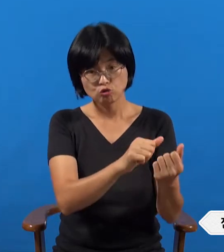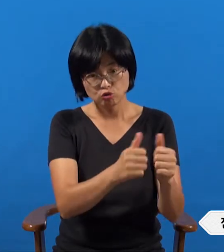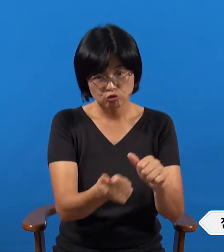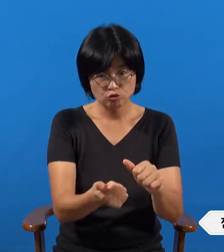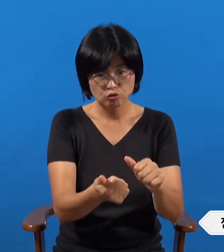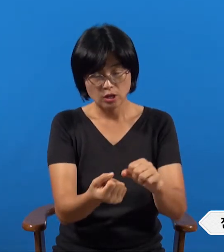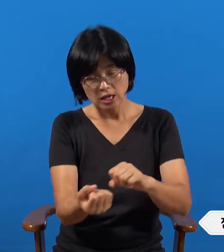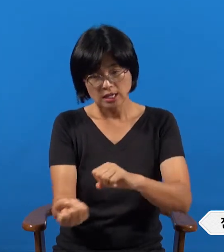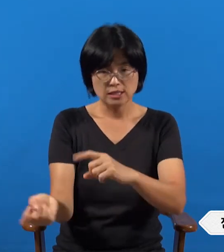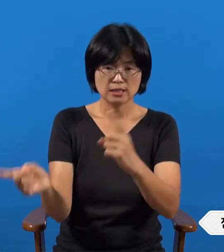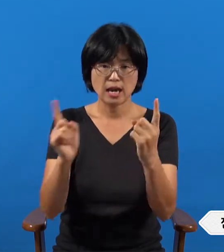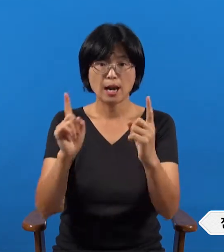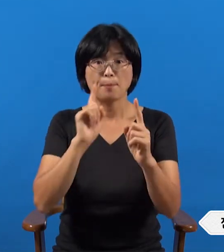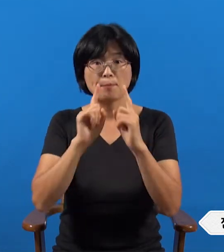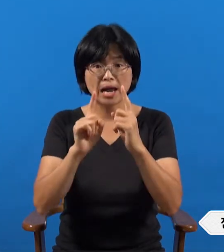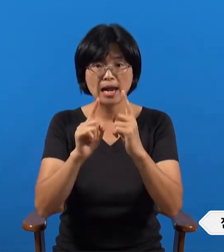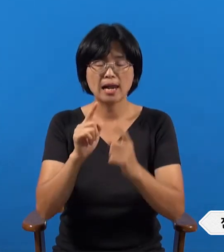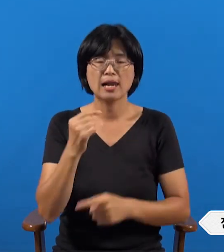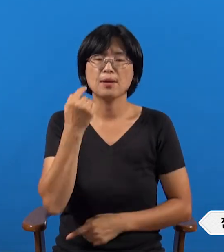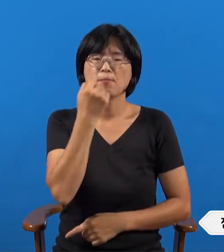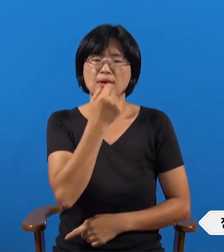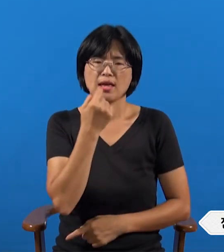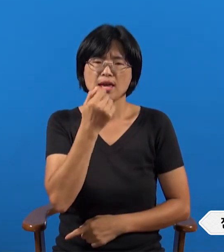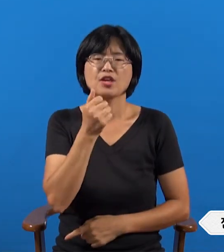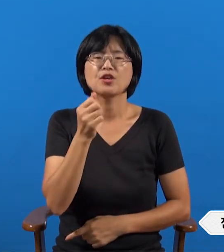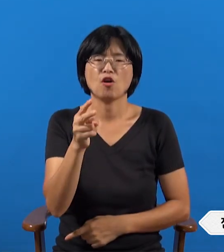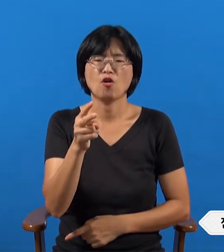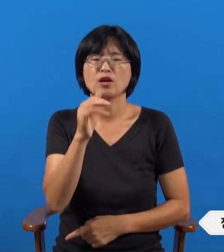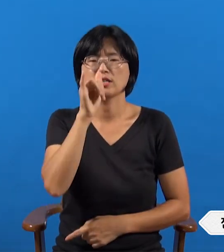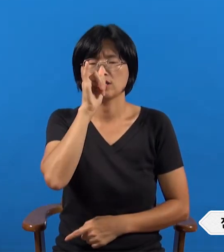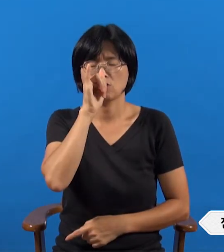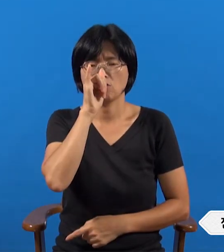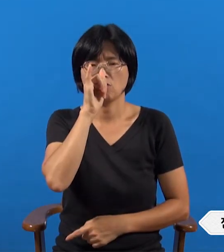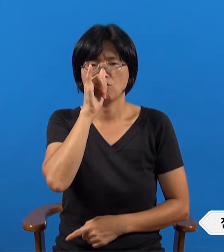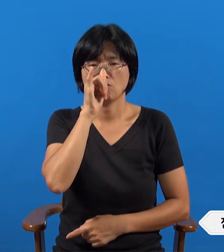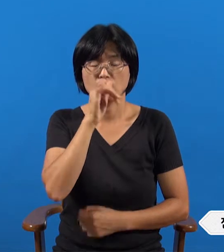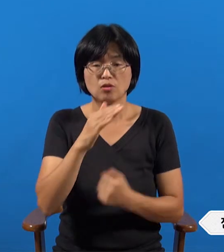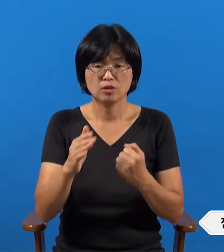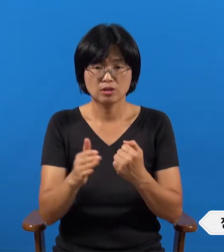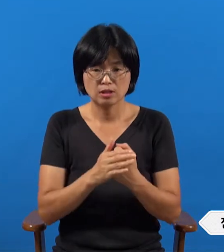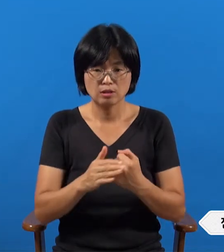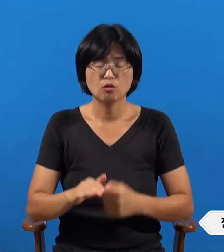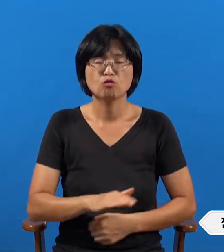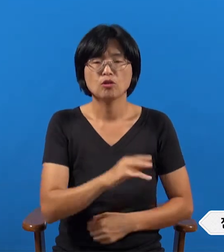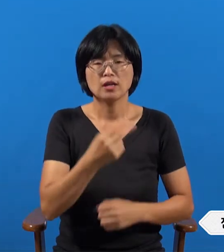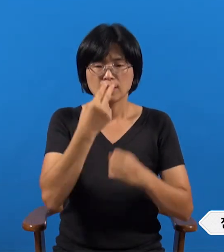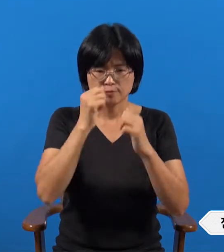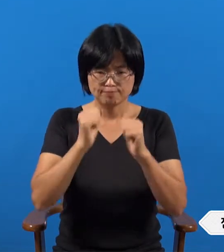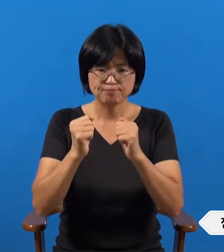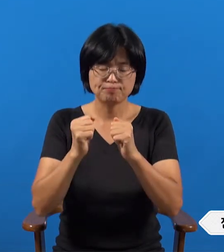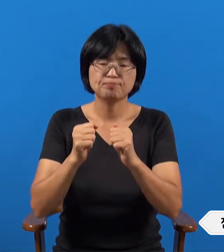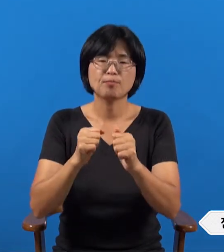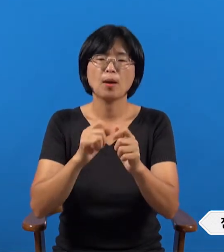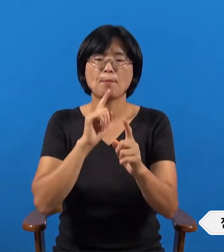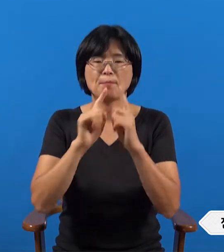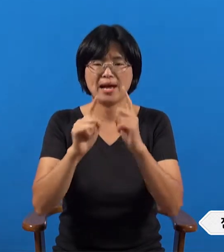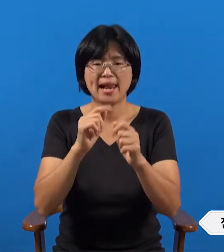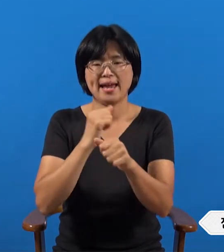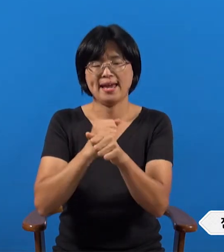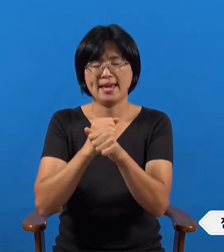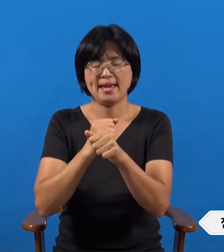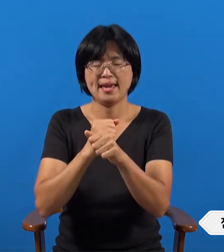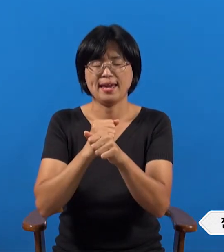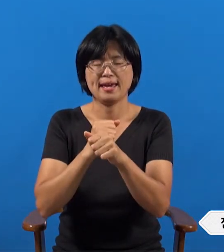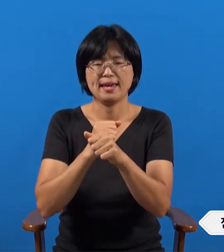말씀합니다. 죽고 살리는 말이 혀에 달렸다면 오늘 성경은 우리가 살리는